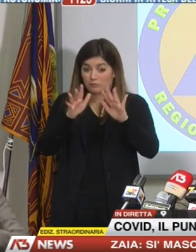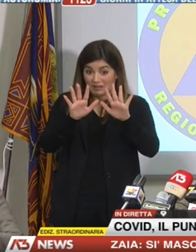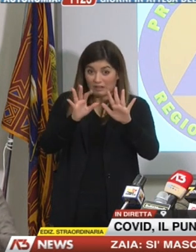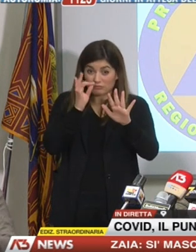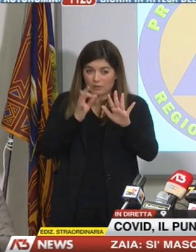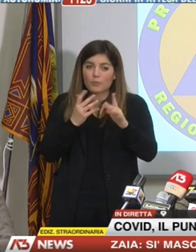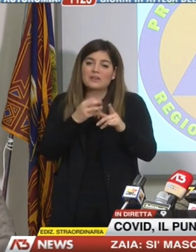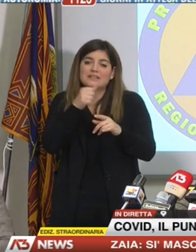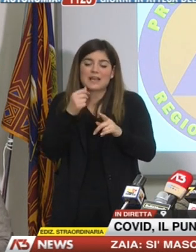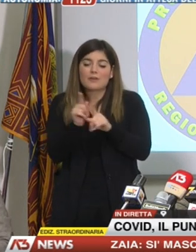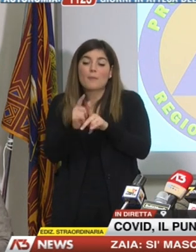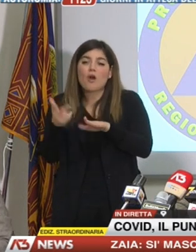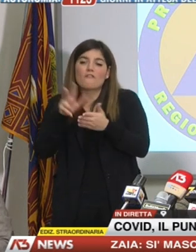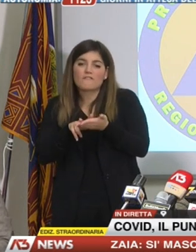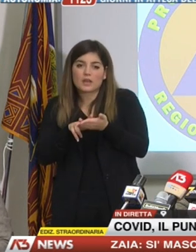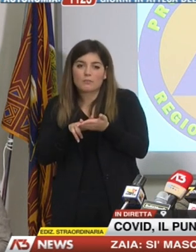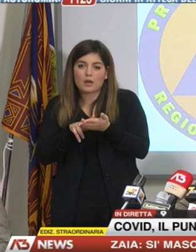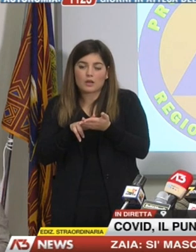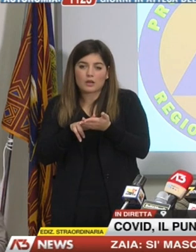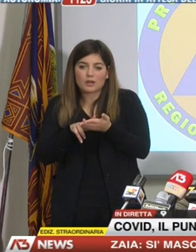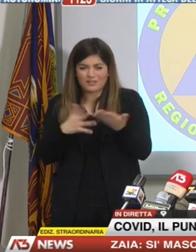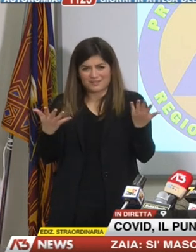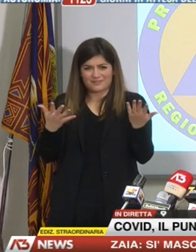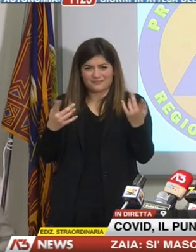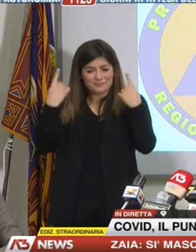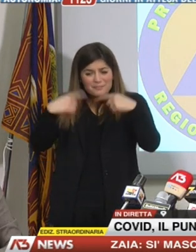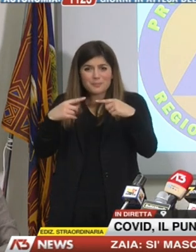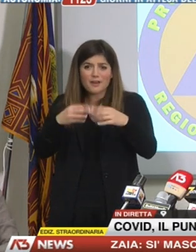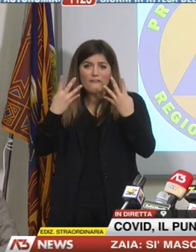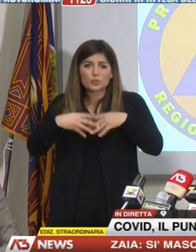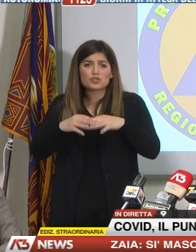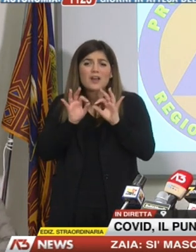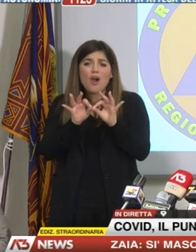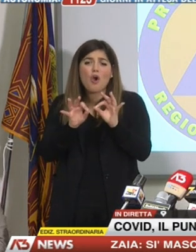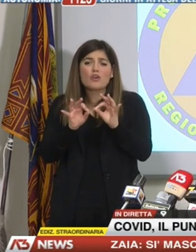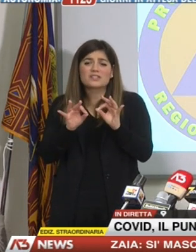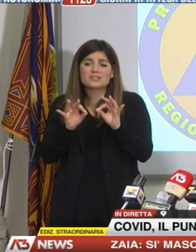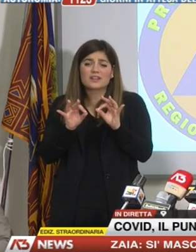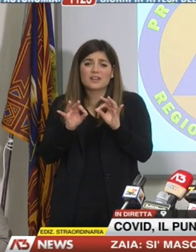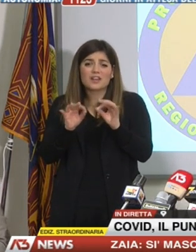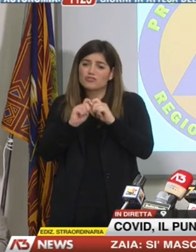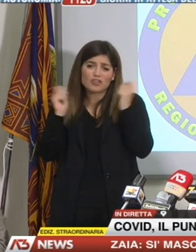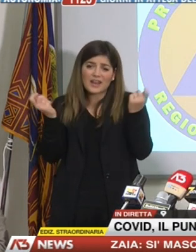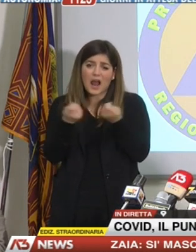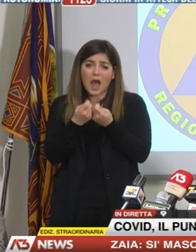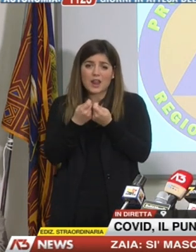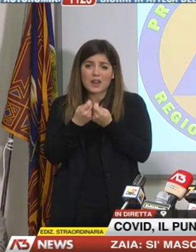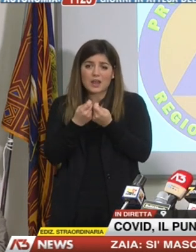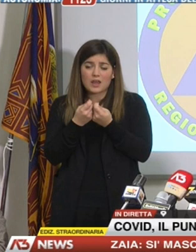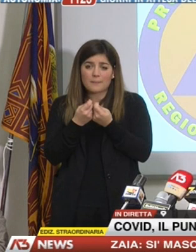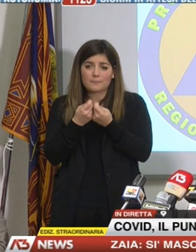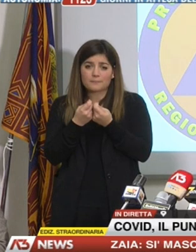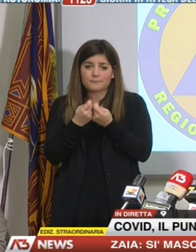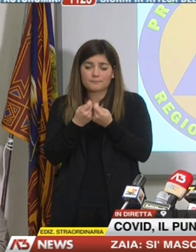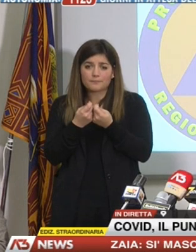neanche parlare di queste robe tecniche, dico che questo è il mondo, e anche sul test fai da te, lasciatemelo dire, ve l'ho già detto